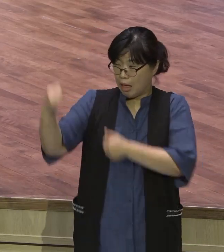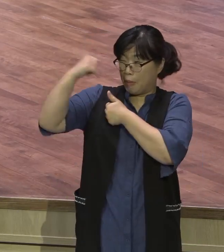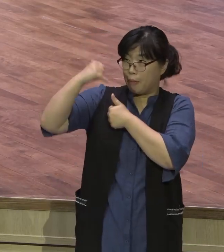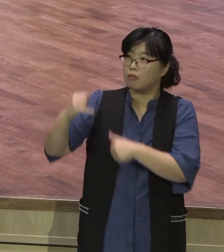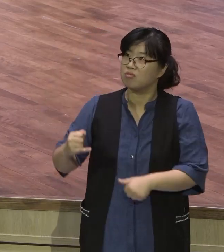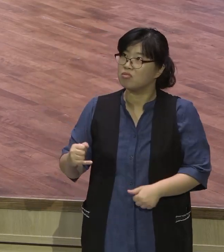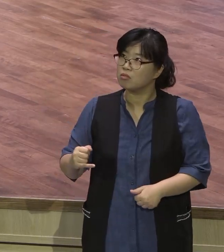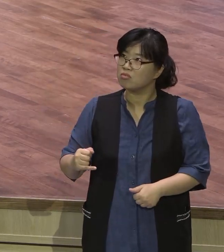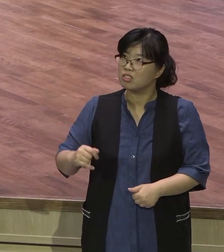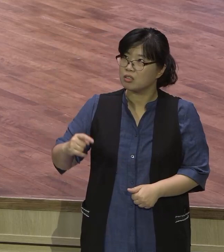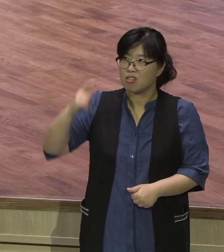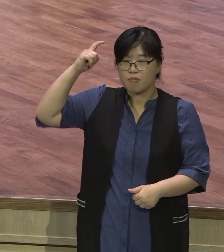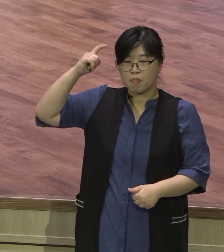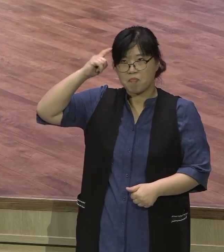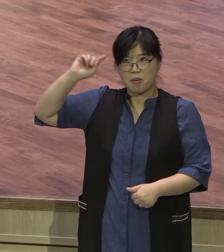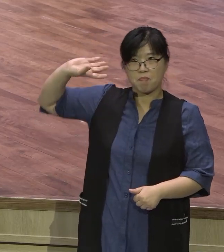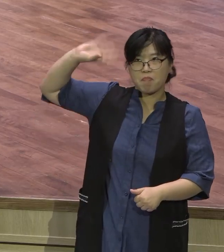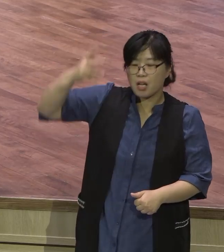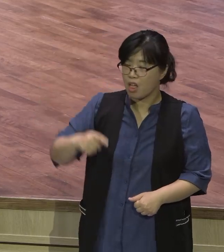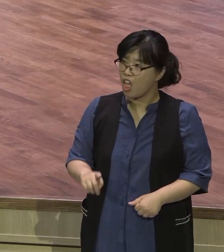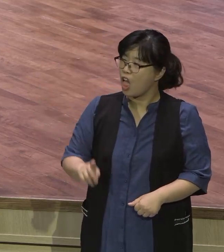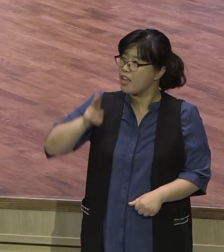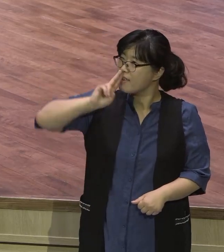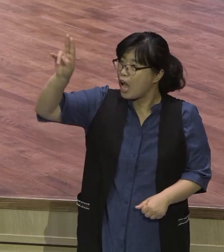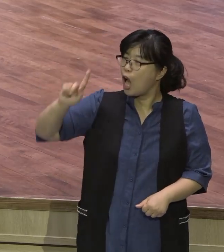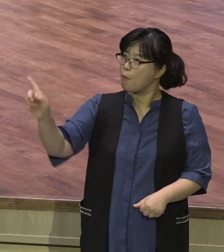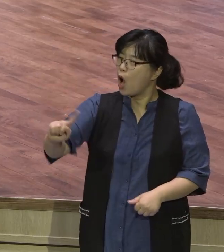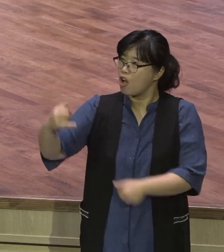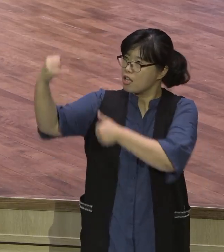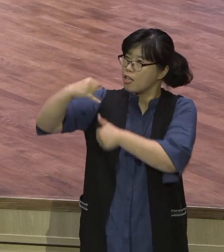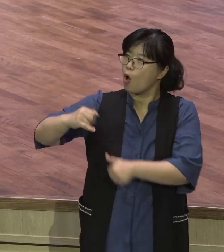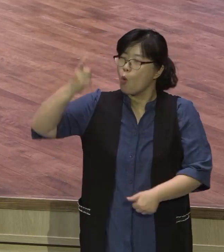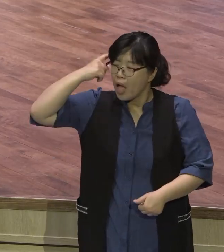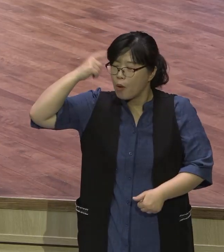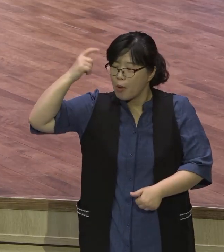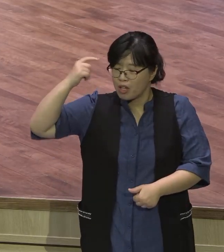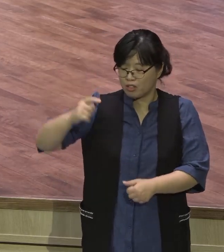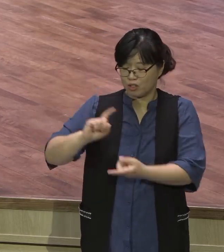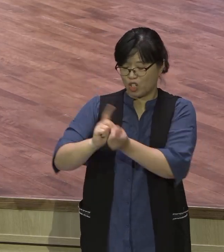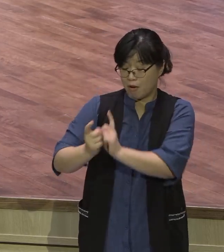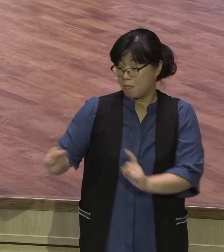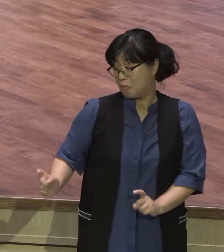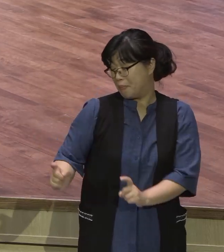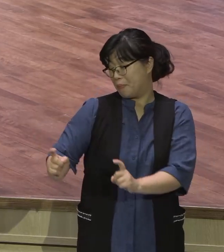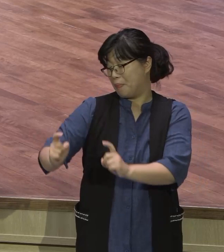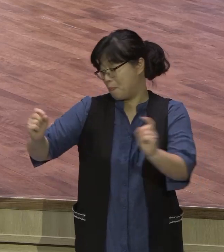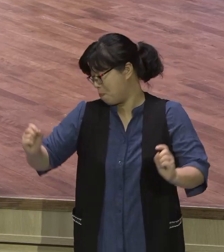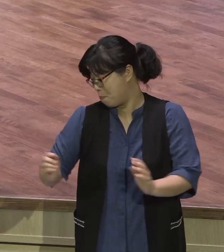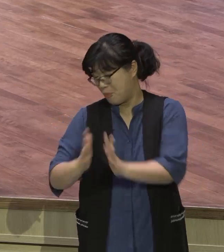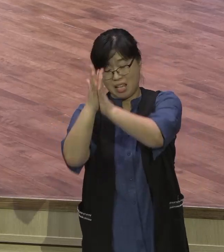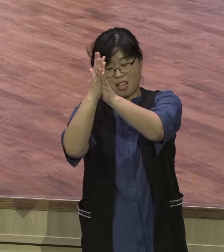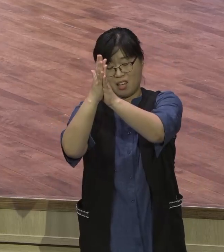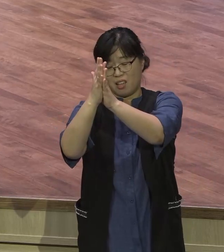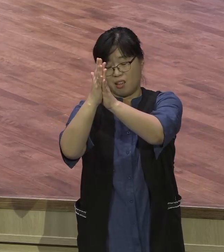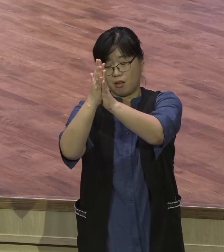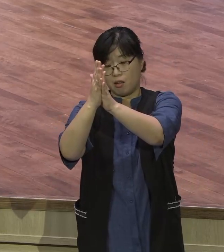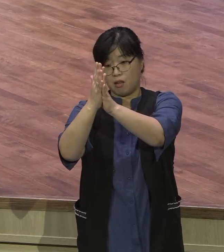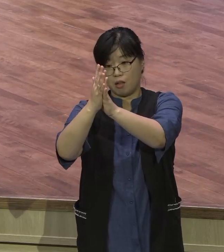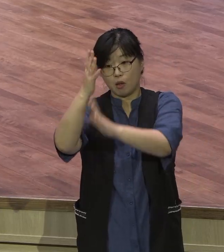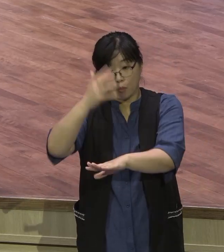형사법 해도요 사우면 상불이요 똑같아요 먼저 때렸다 뒤에 때렸다 문제 아니에요 사우면 똑같아요